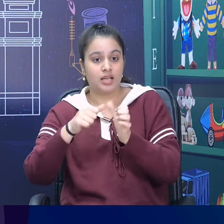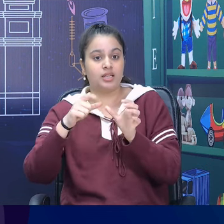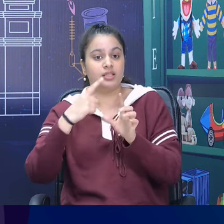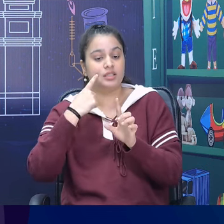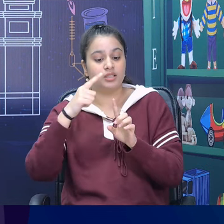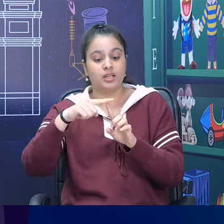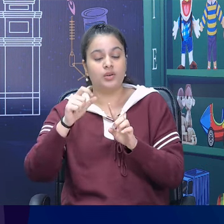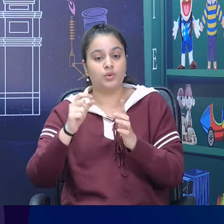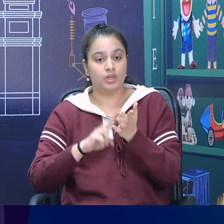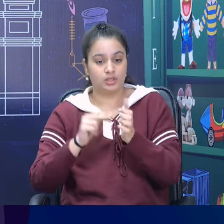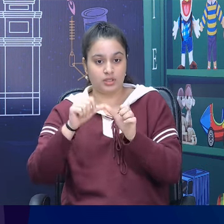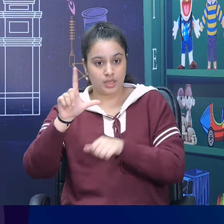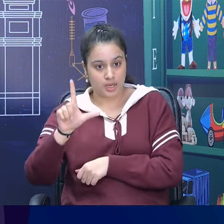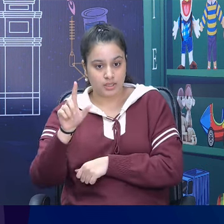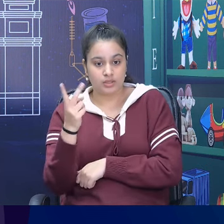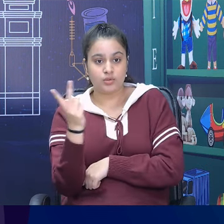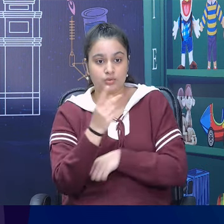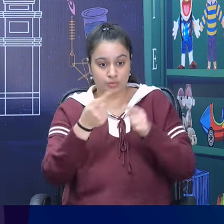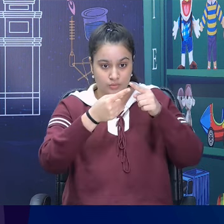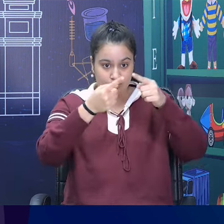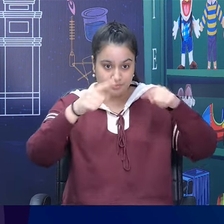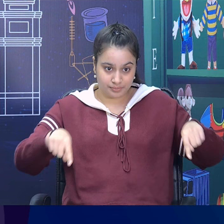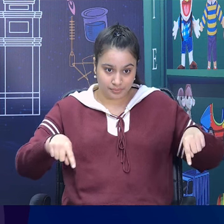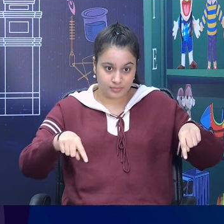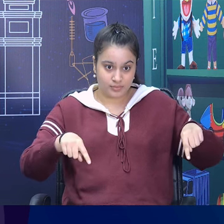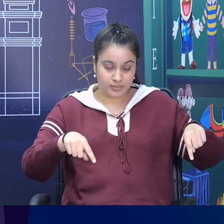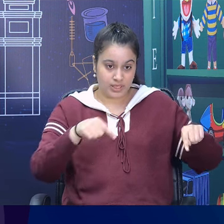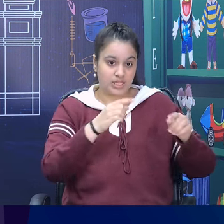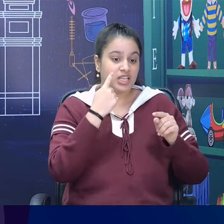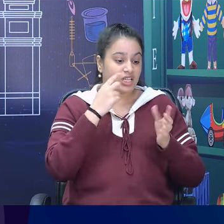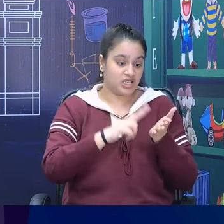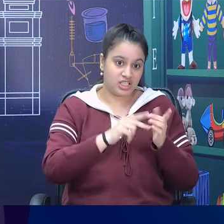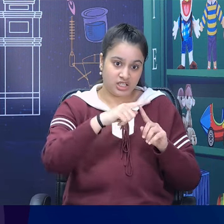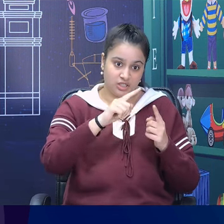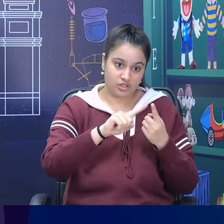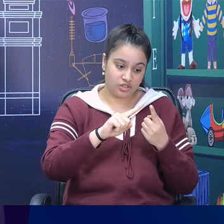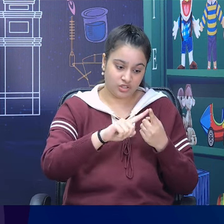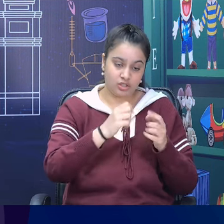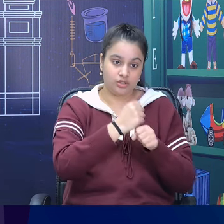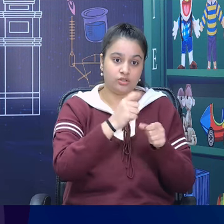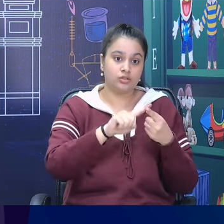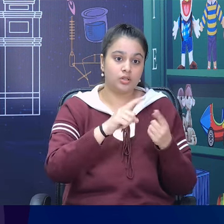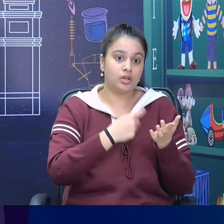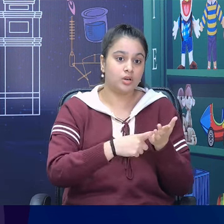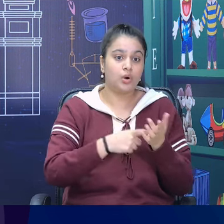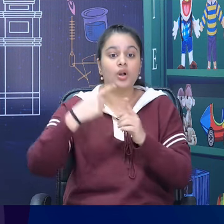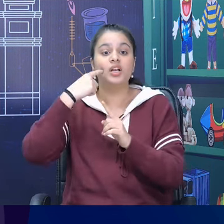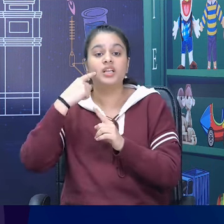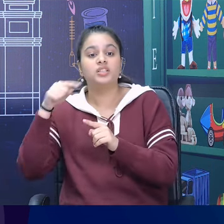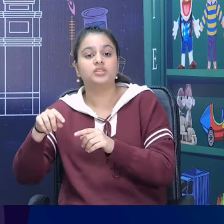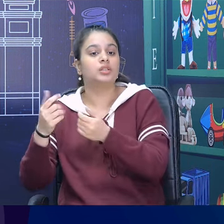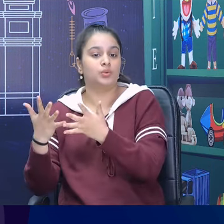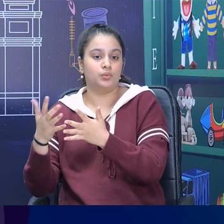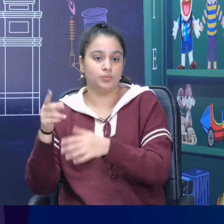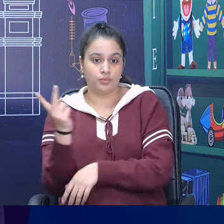आप डिवाइड करते हो रेशनल नंबर को टू पार्ट्स में दैट इज नॉन इंटी जर रेशनल नंबर एज वेल एज इंटी जर्स नंबर तो शुरुआत हम करते हैं सबसे